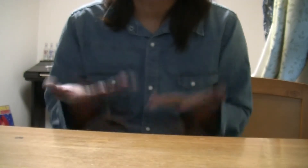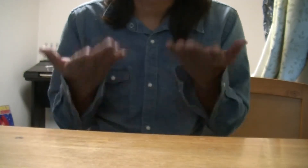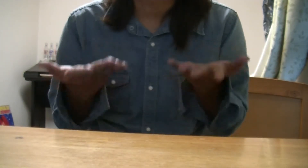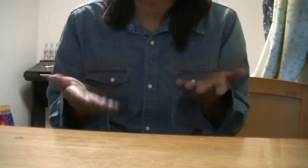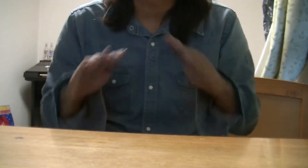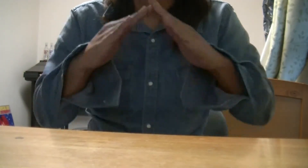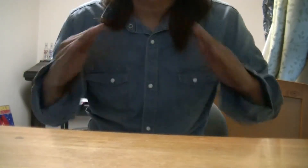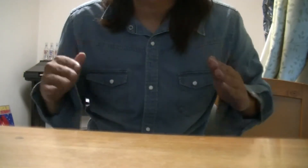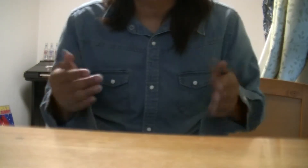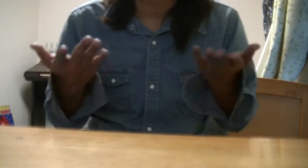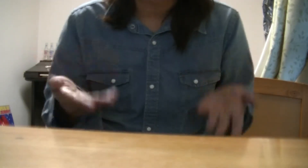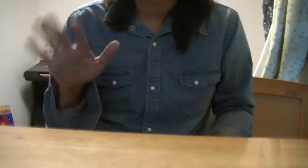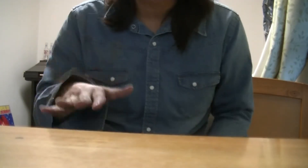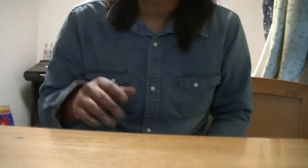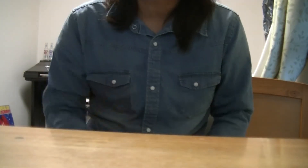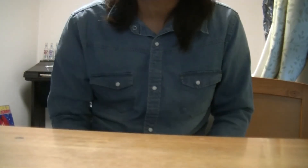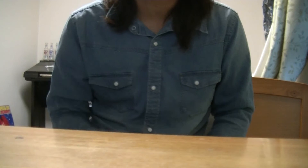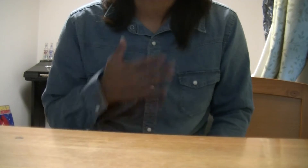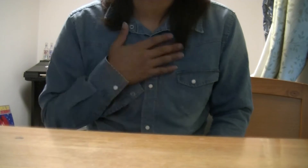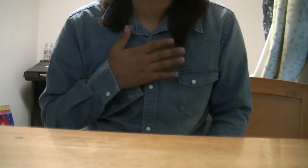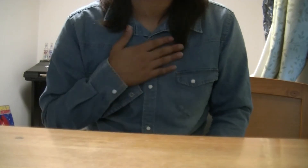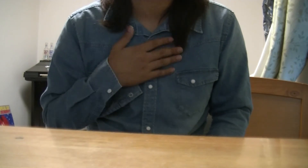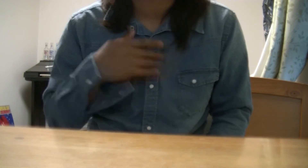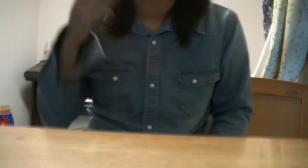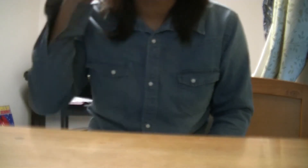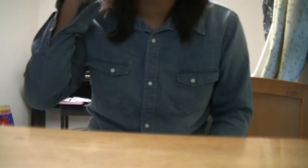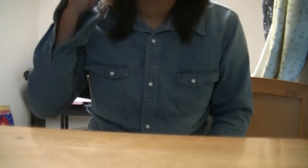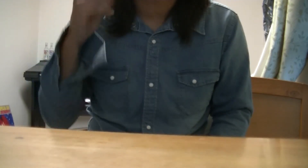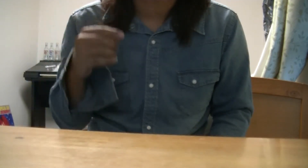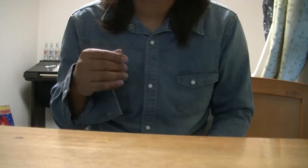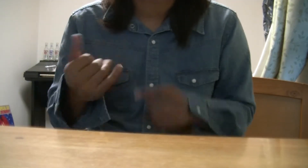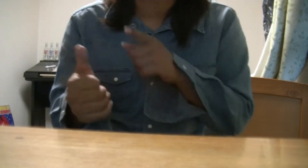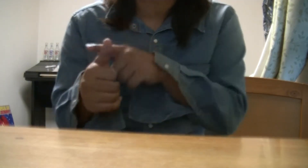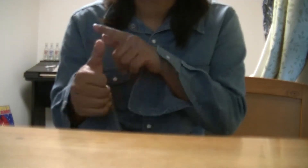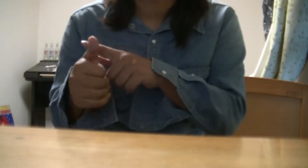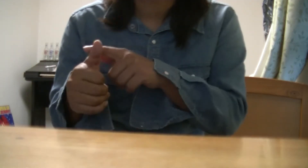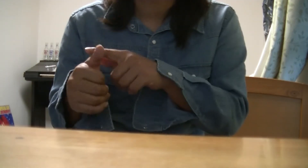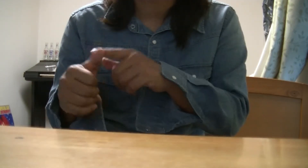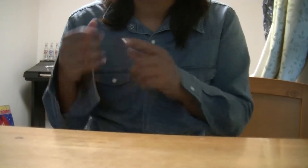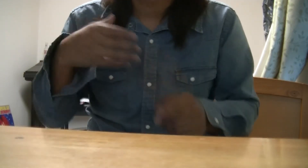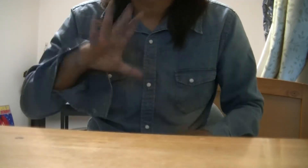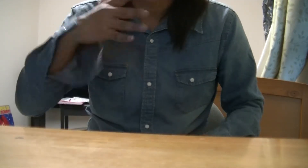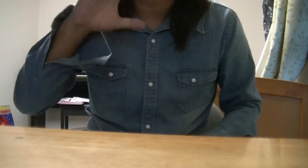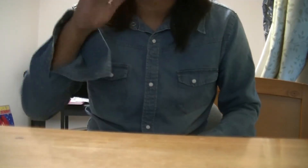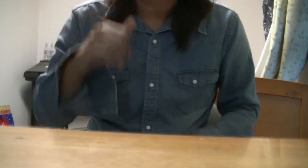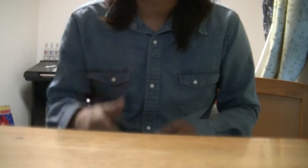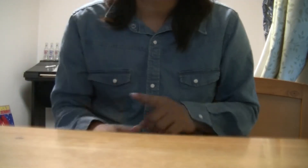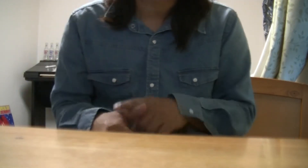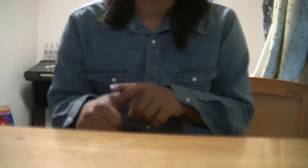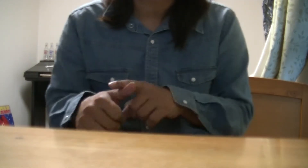。なるほどなって思います。いいんです、お父さんがろくでもない知らんでも愛せばいいんです。